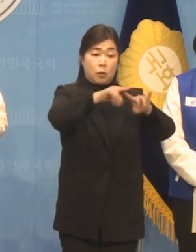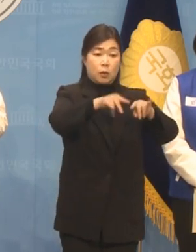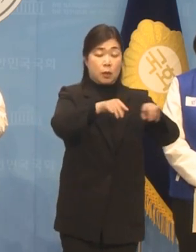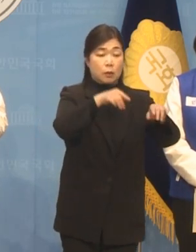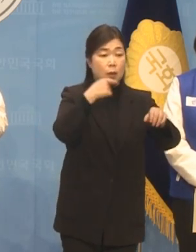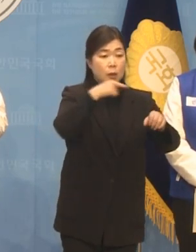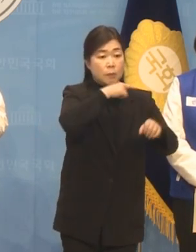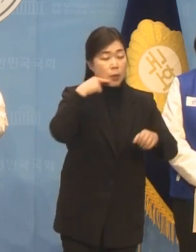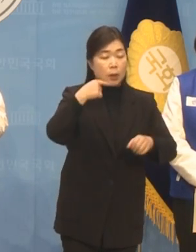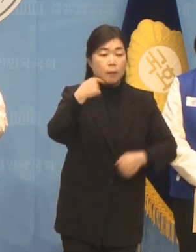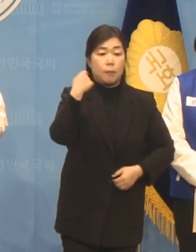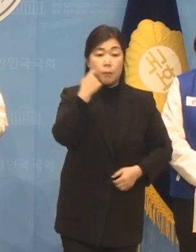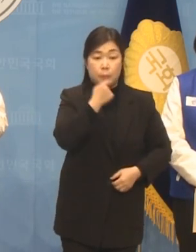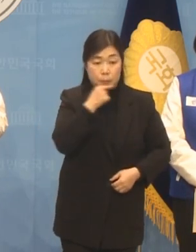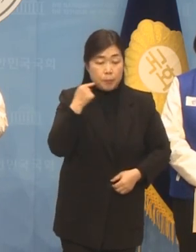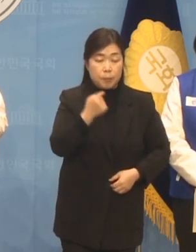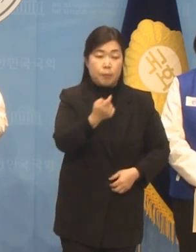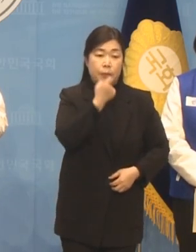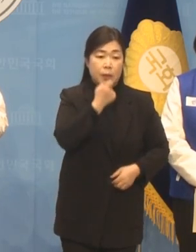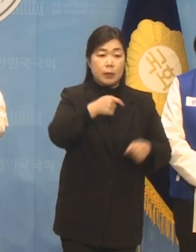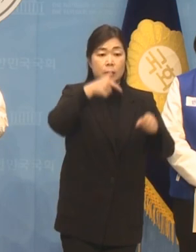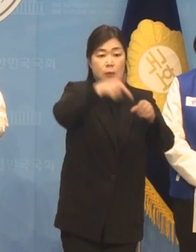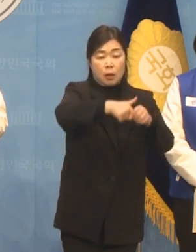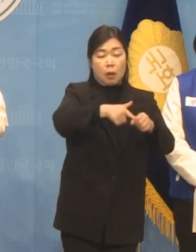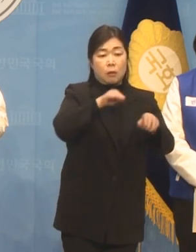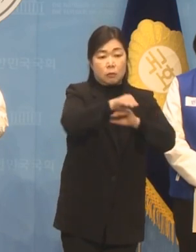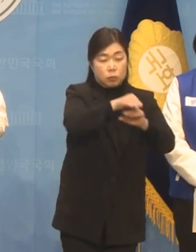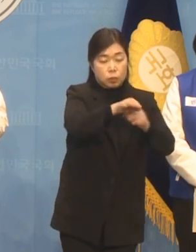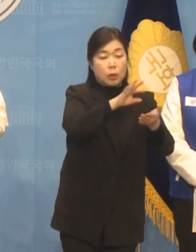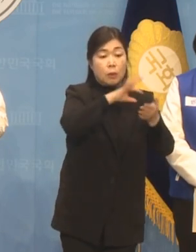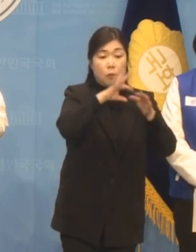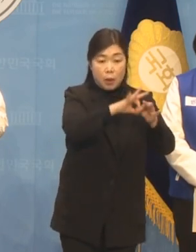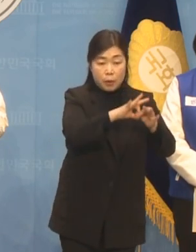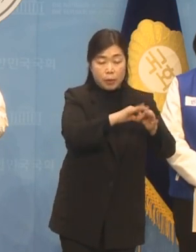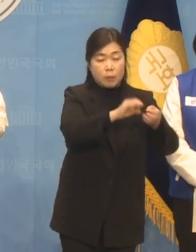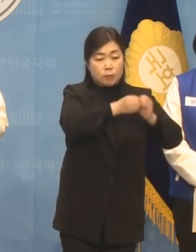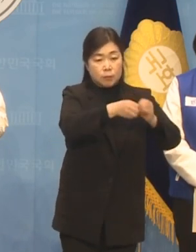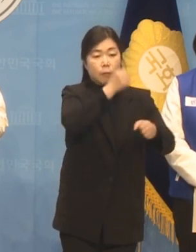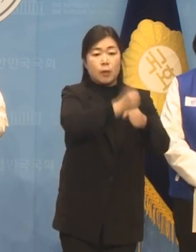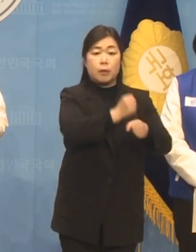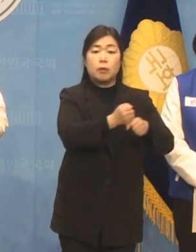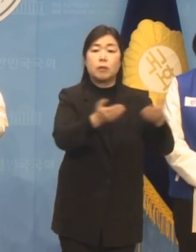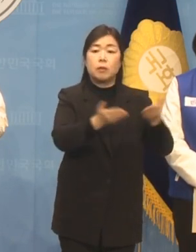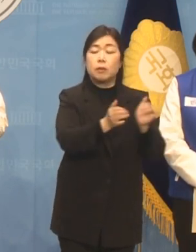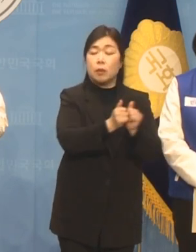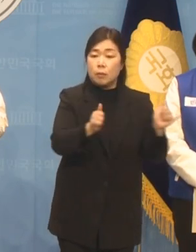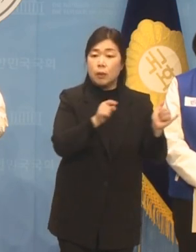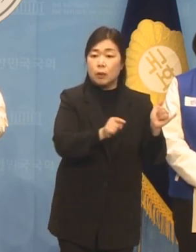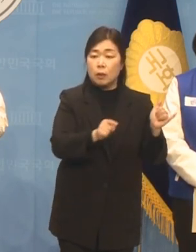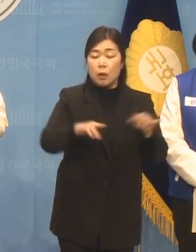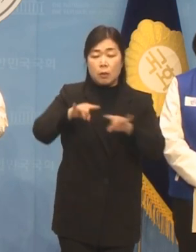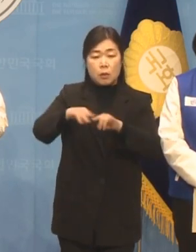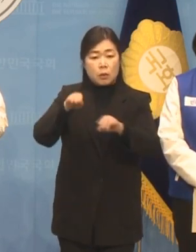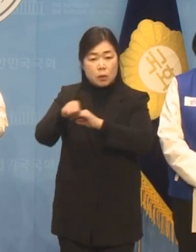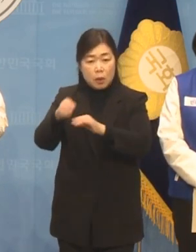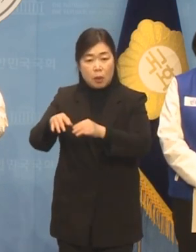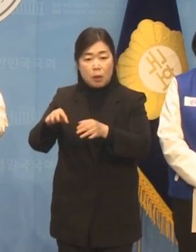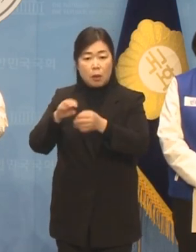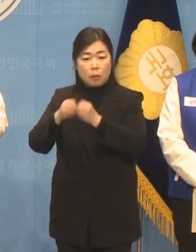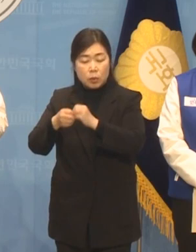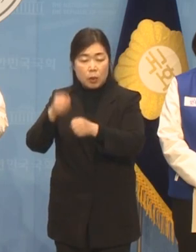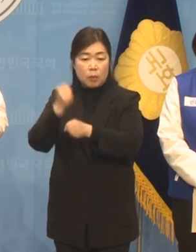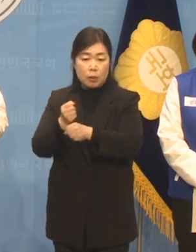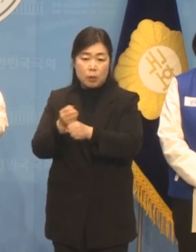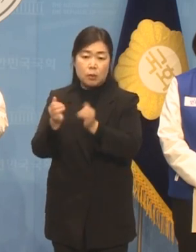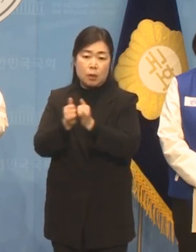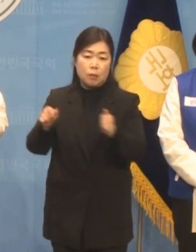영업 악화를 걱정해야 하는 상황입니다. 이러한 자동차 정비 산업에 종사하는 종사자는 20만 명을 넘고 있는